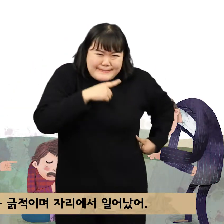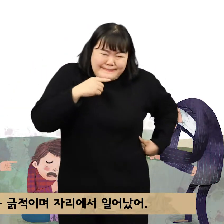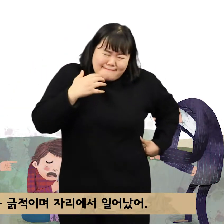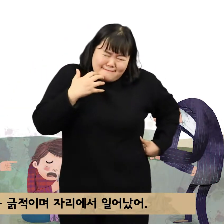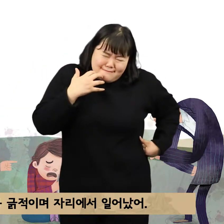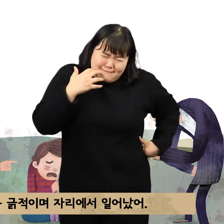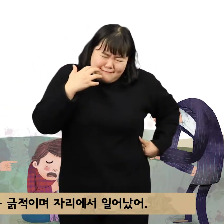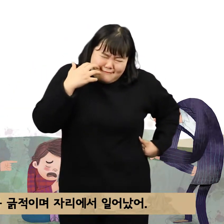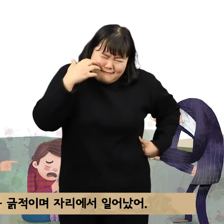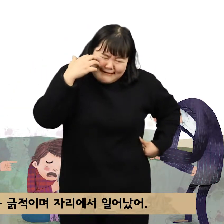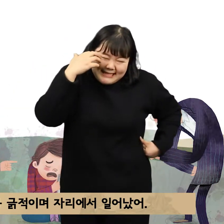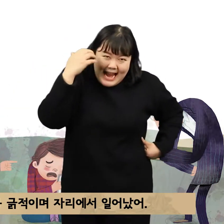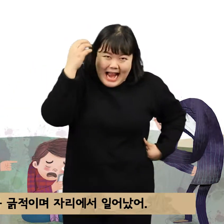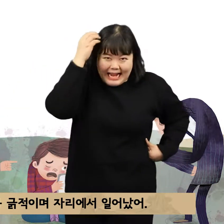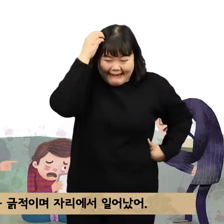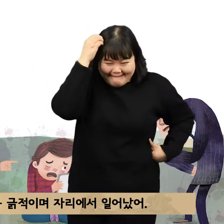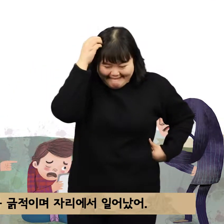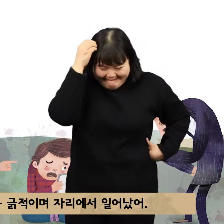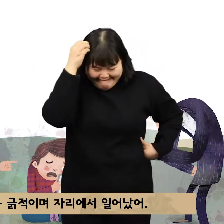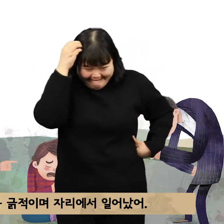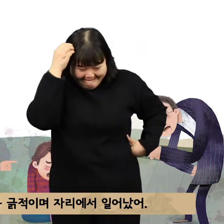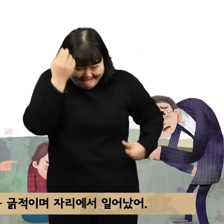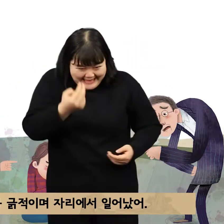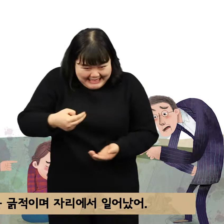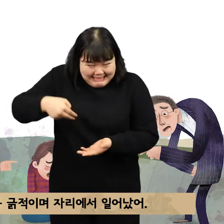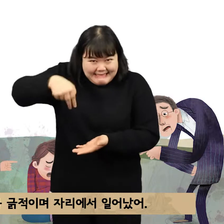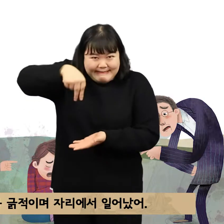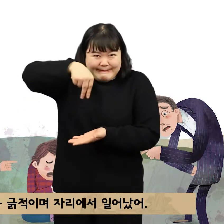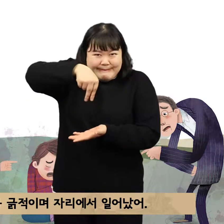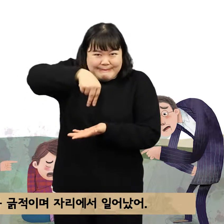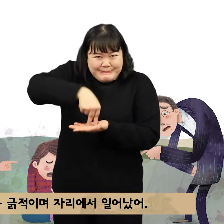머리를 긁적이며 자리에서 일어났어.